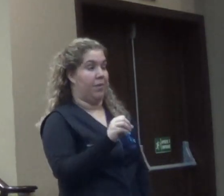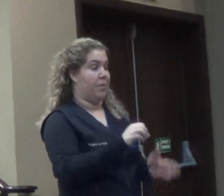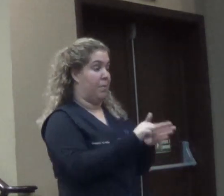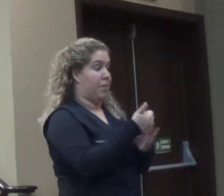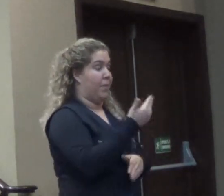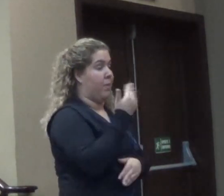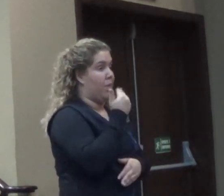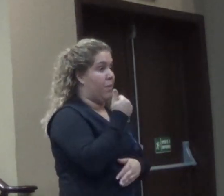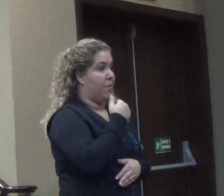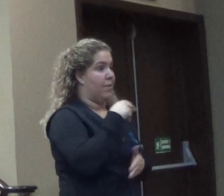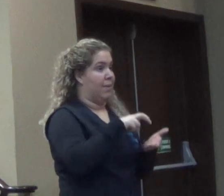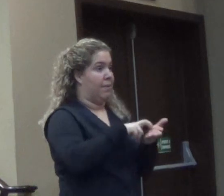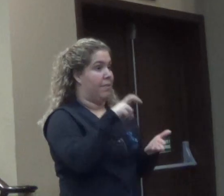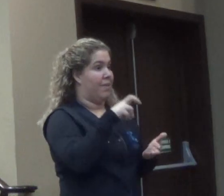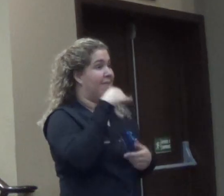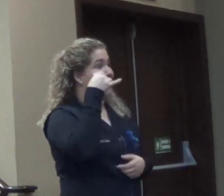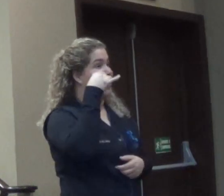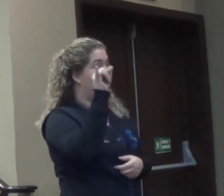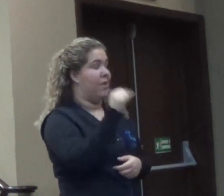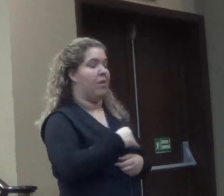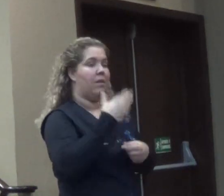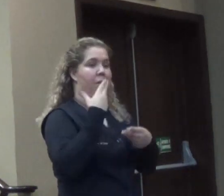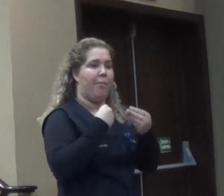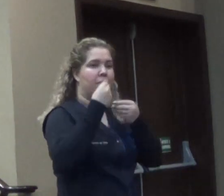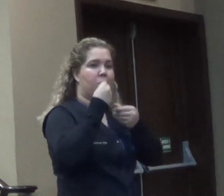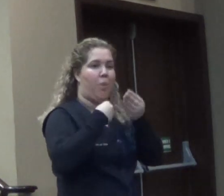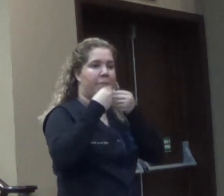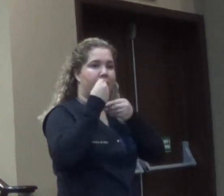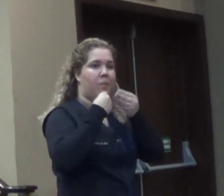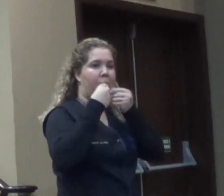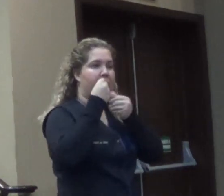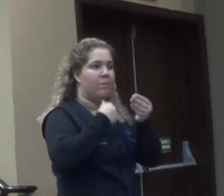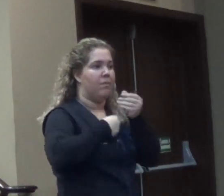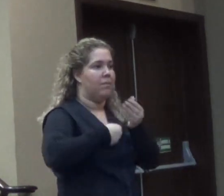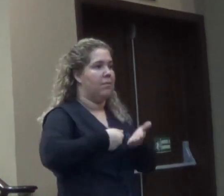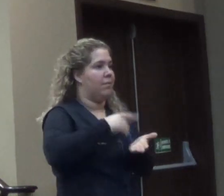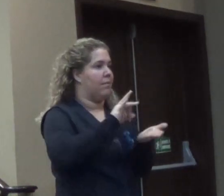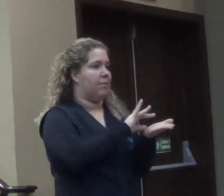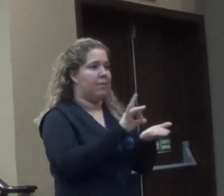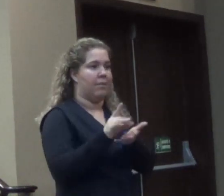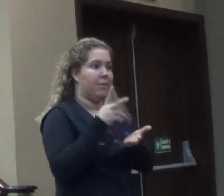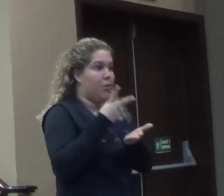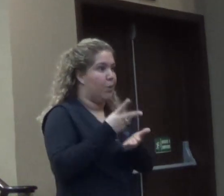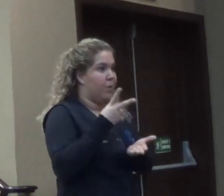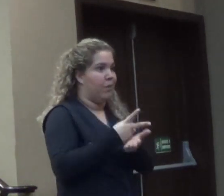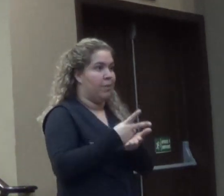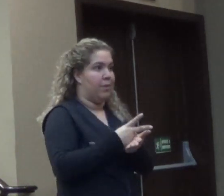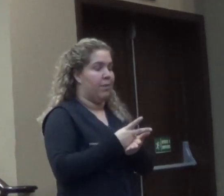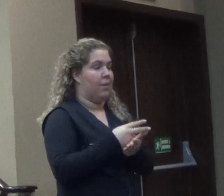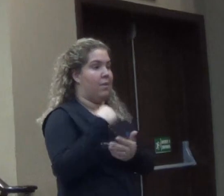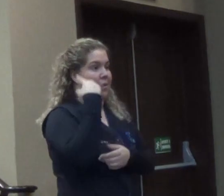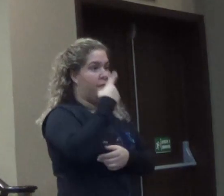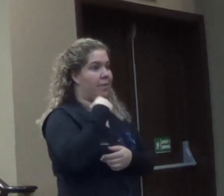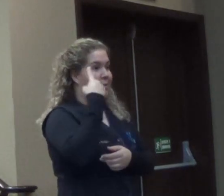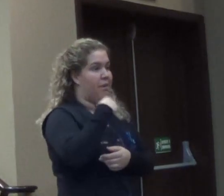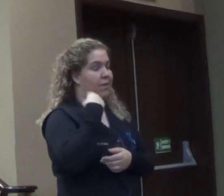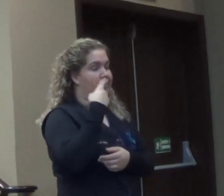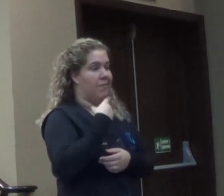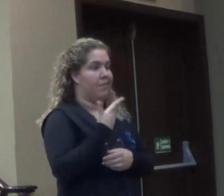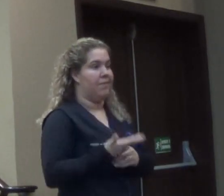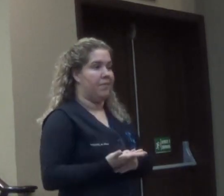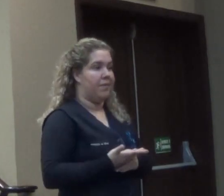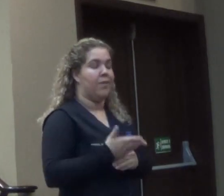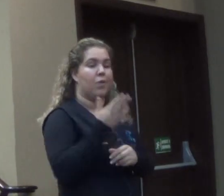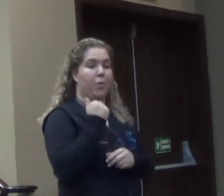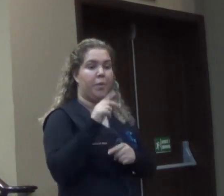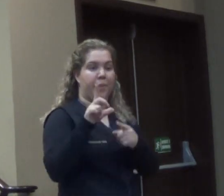Evitam comer entre as refeições. Comem mais cereais integrais, mais frutas, legumes, verduras, nozes, comem